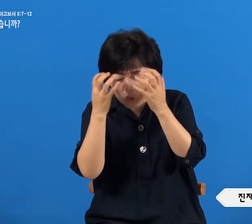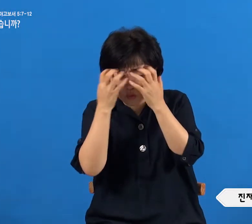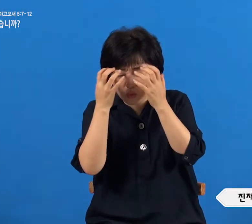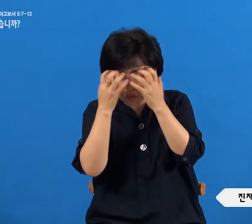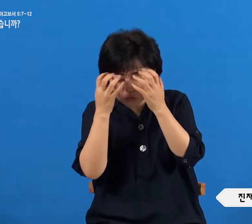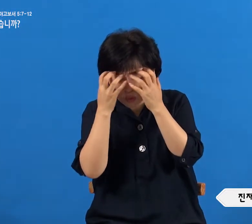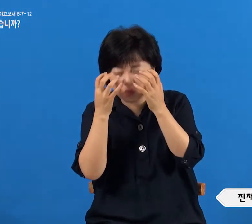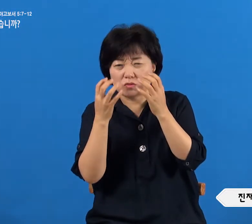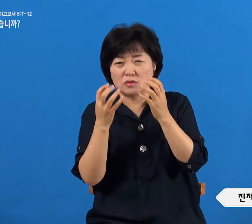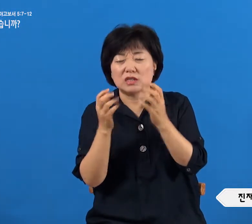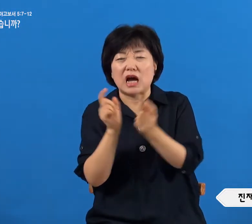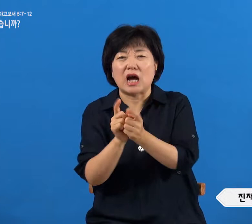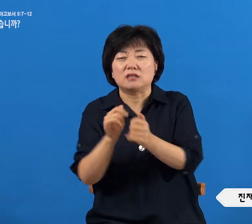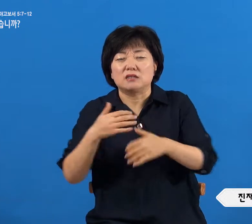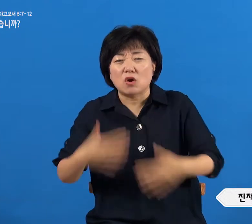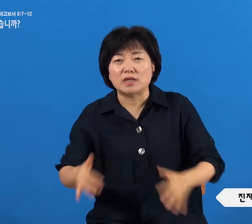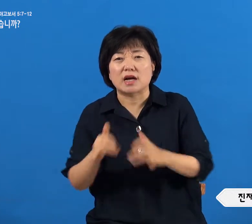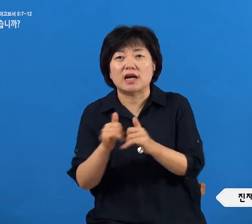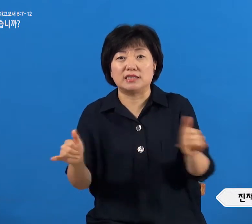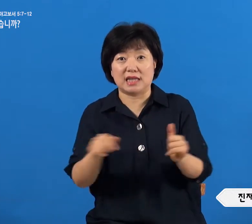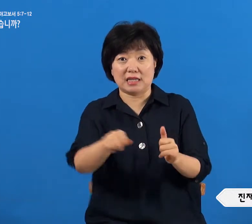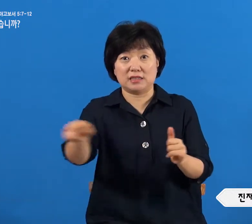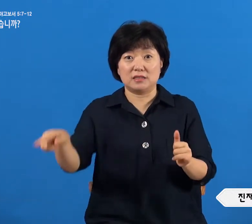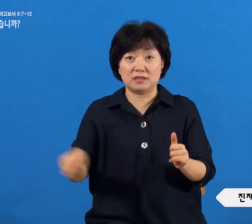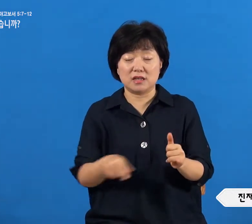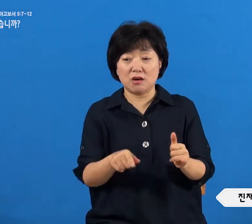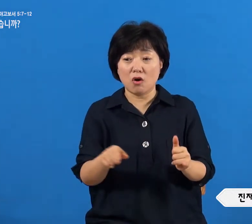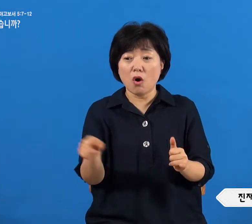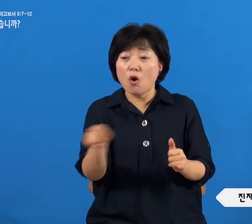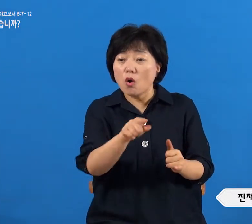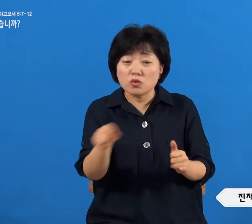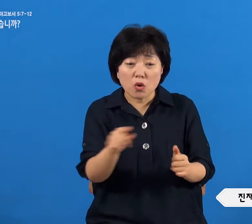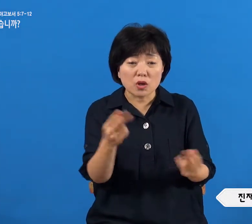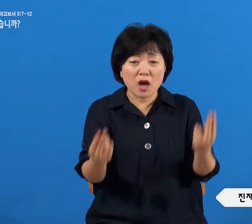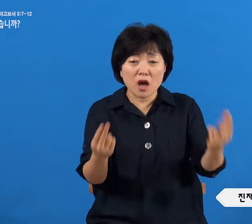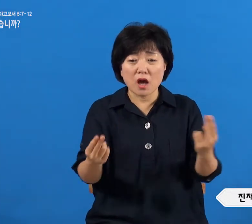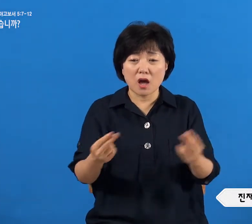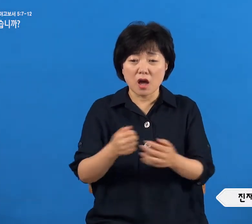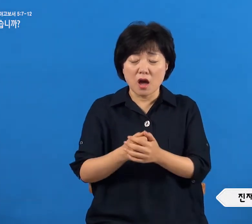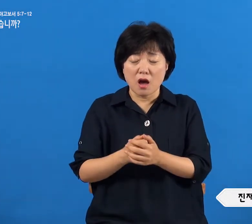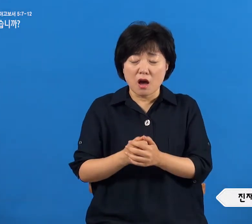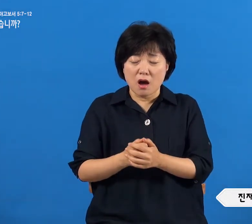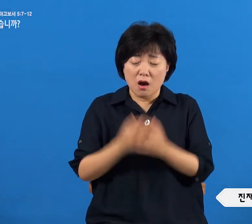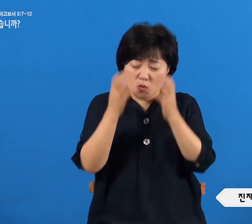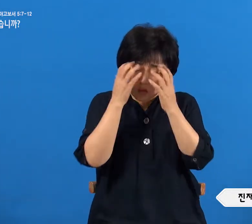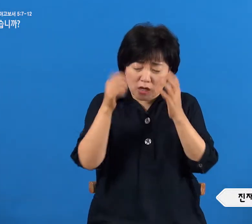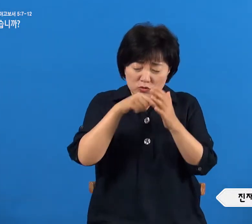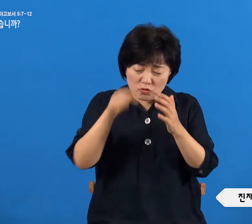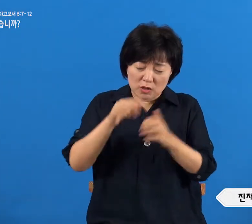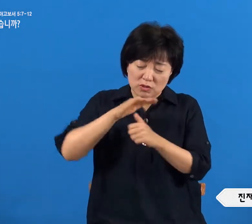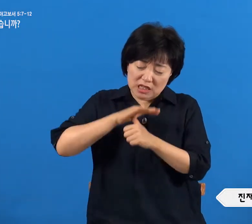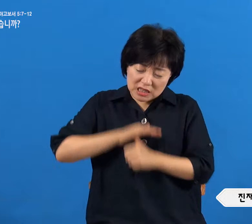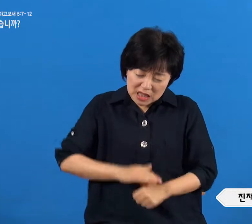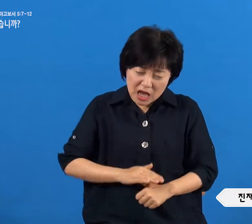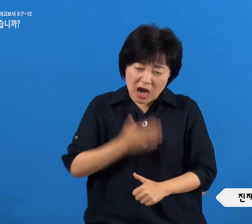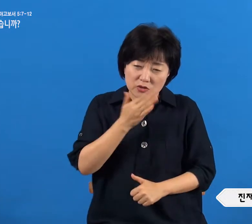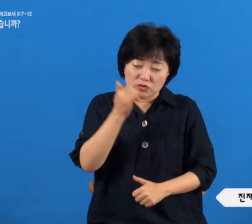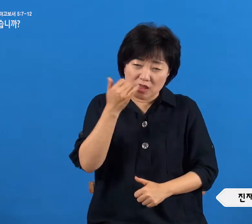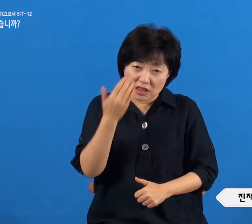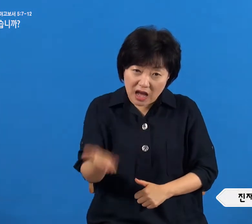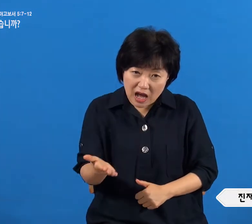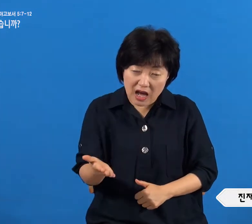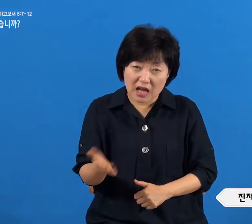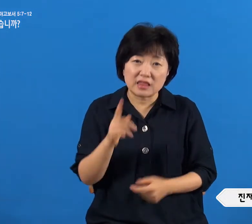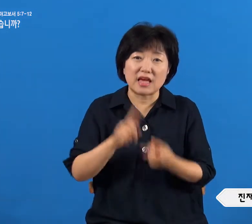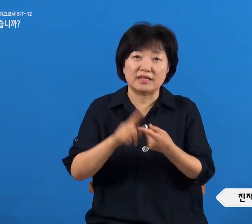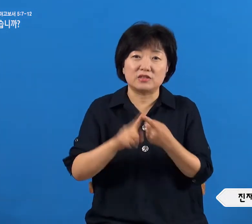고난을 당하는 연약한 자들이 어떻게 고난 중에 견디며 인내할 것인가를 말씀하는